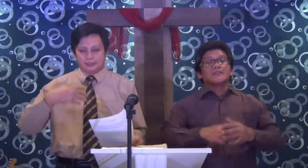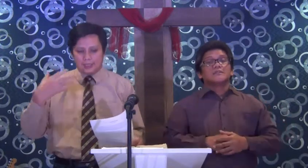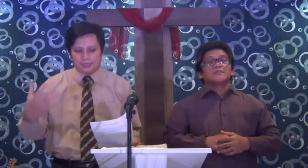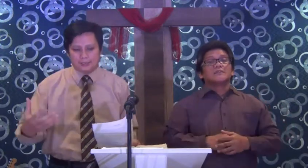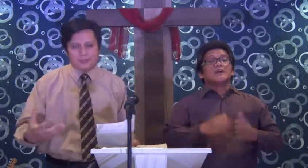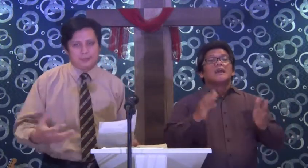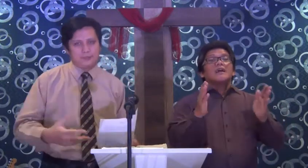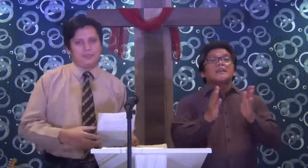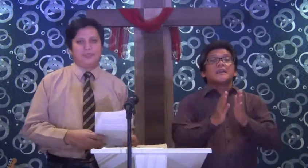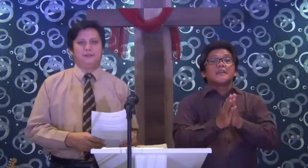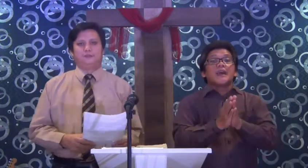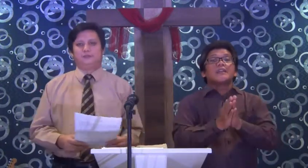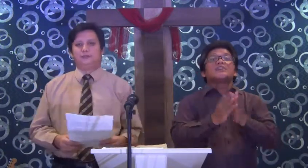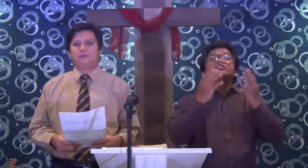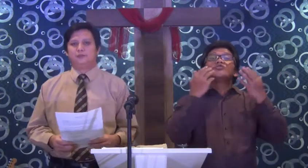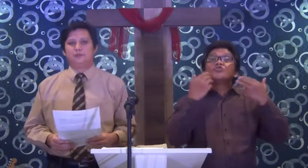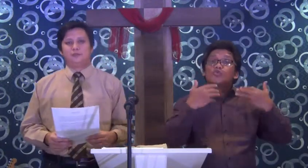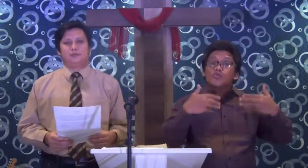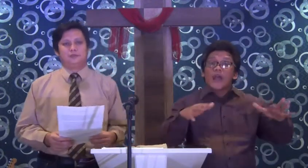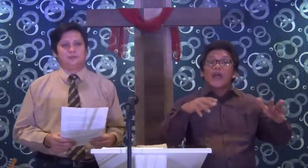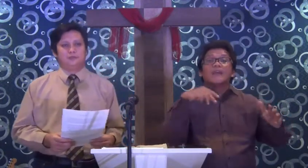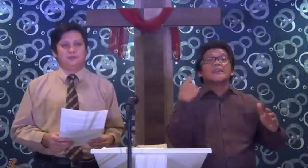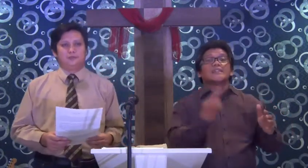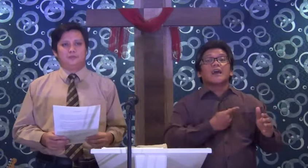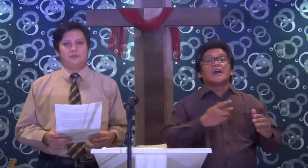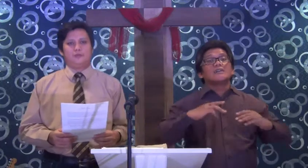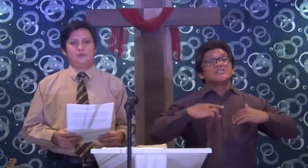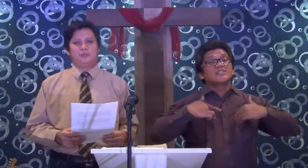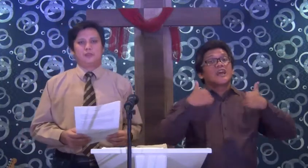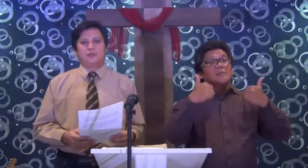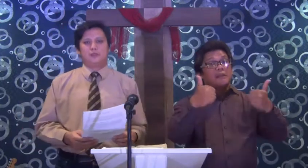dan setelah kita diselamatkan.